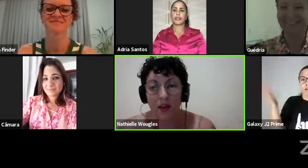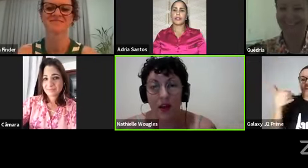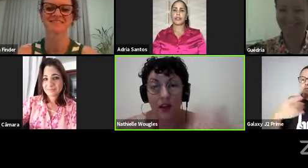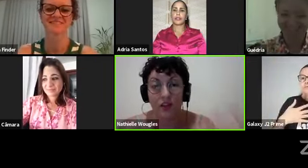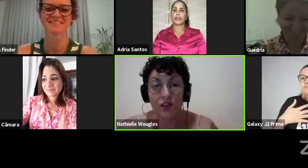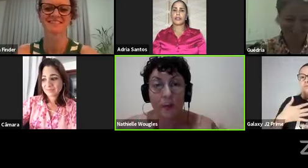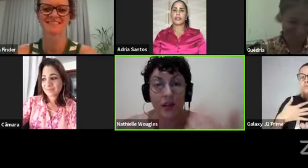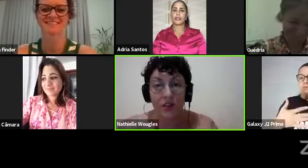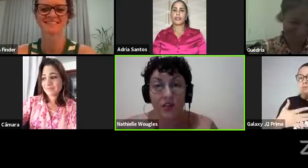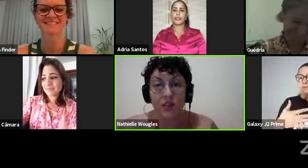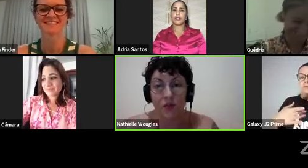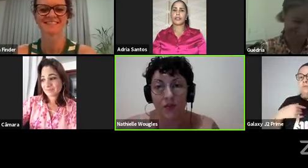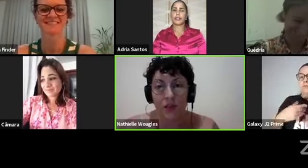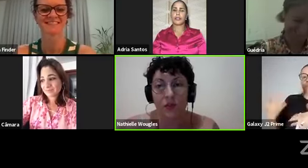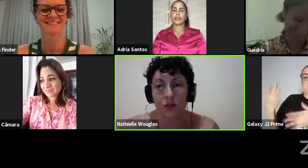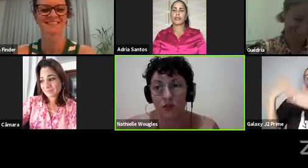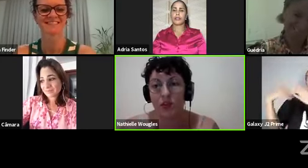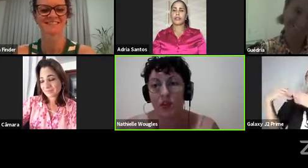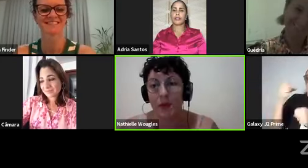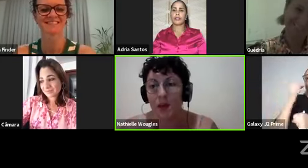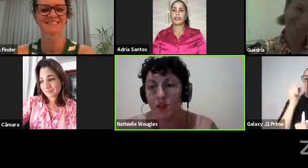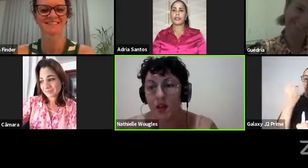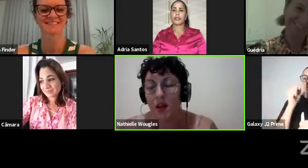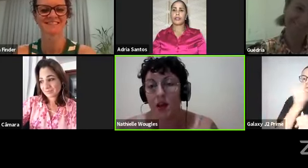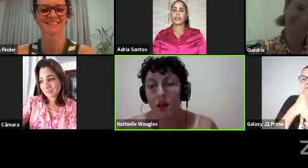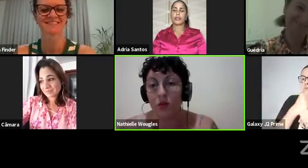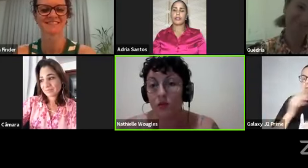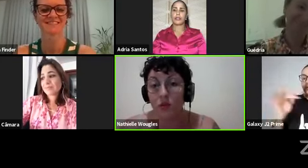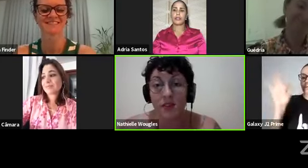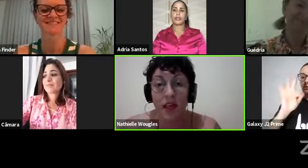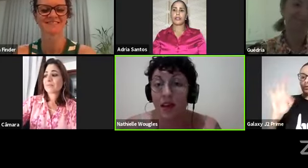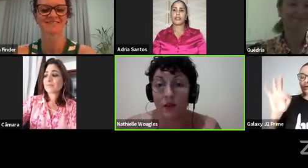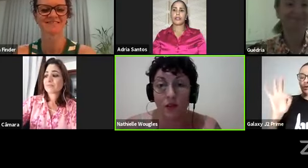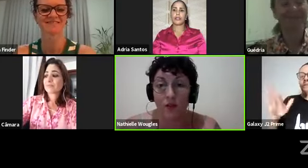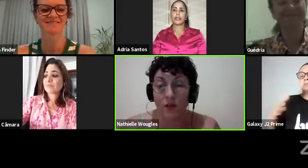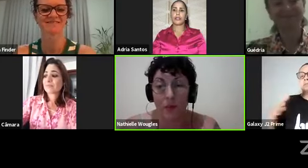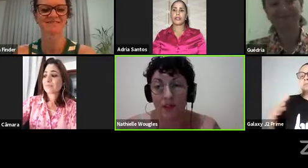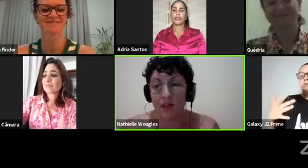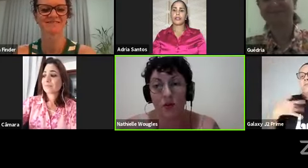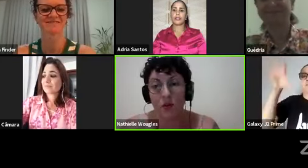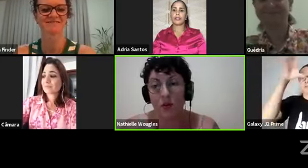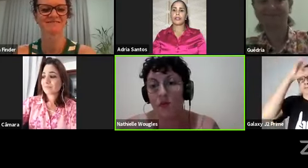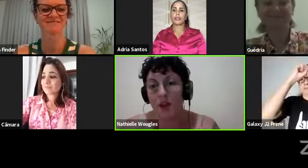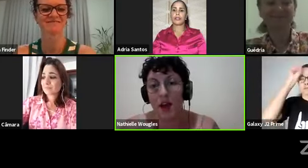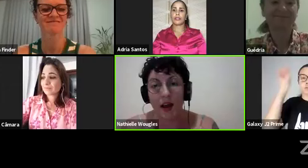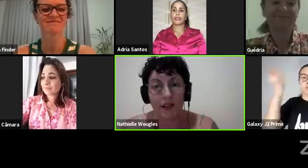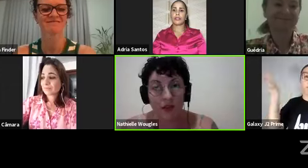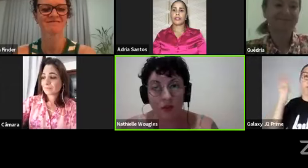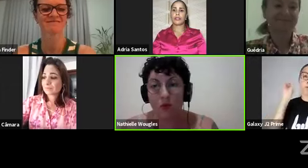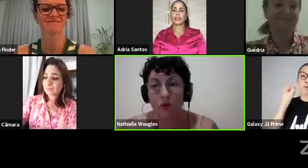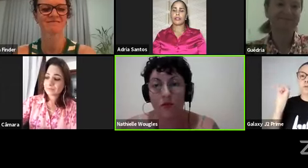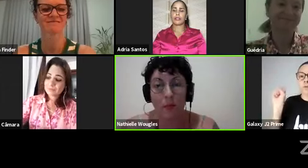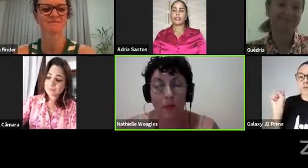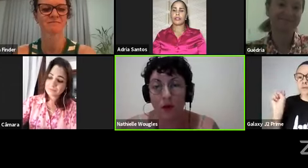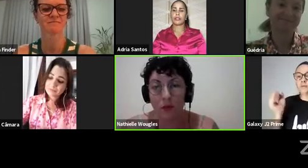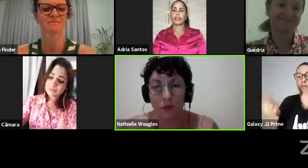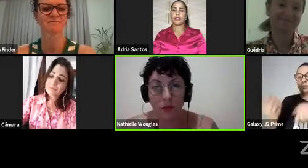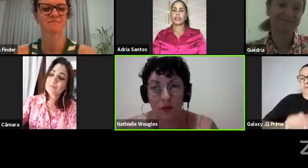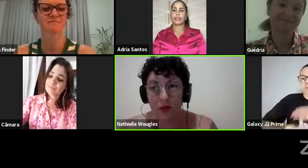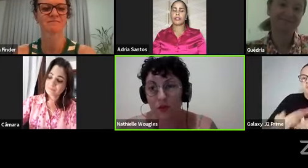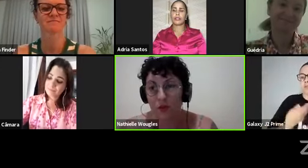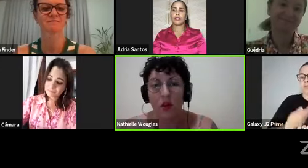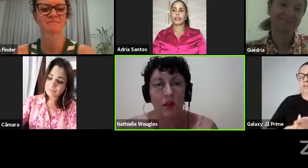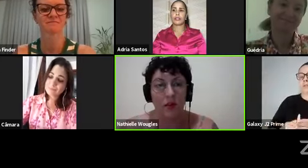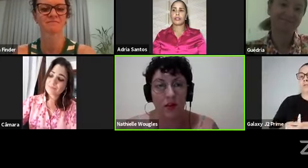né? A gente aprende se ouvindo, a gente aprende. Eu não sou cega, eu só vou aprender quando eu ouvir a Adria, quando eu ouvir o Paulo,